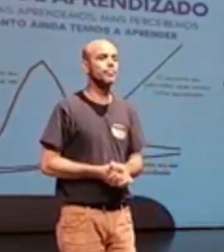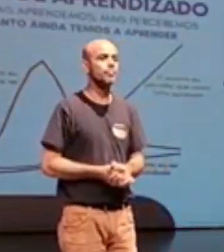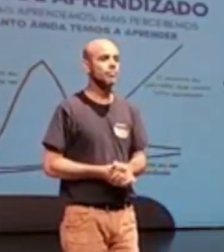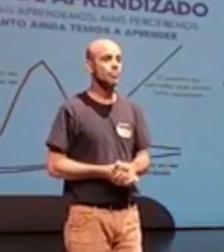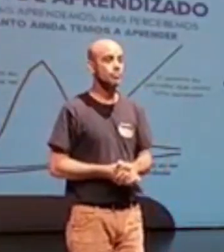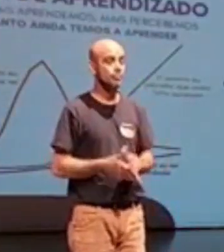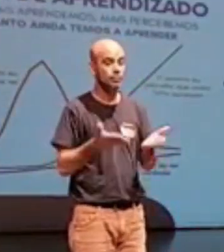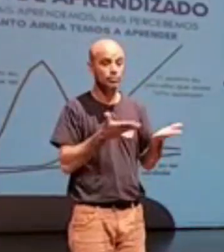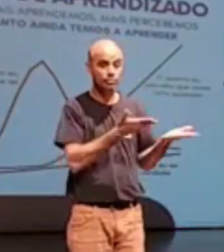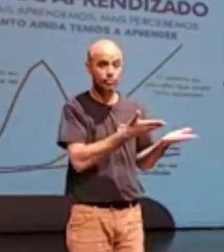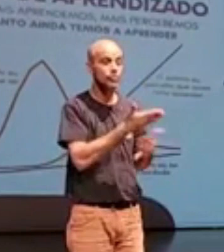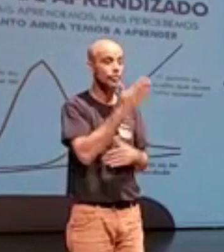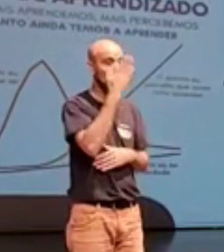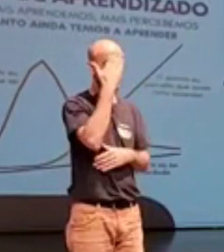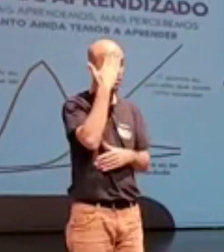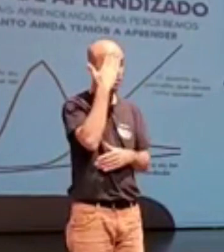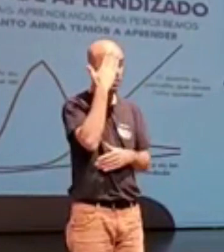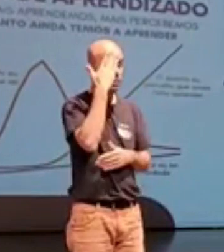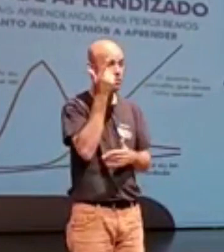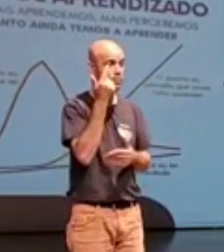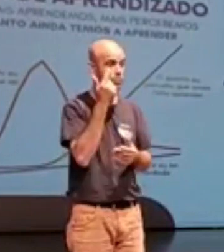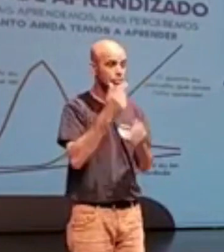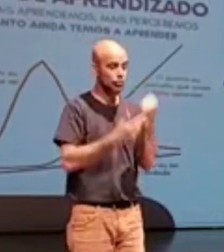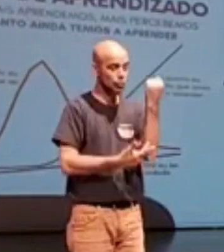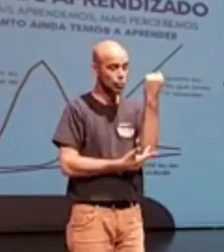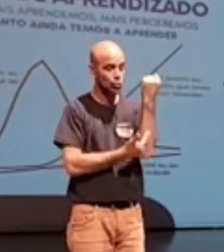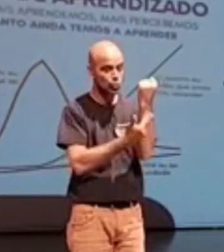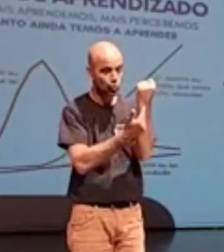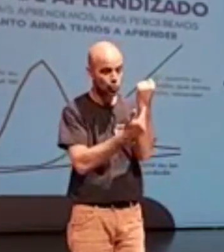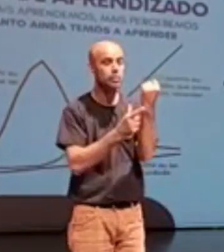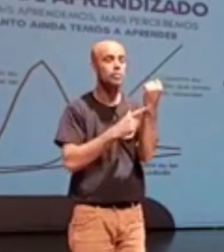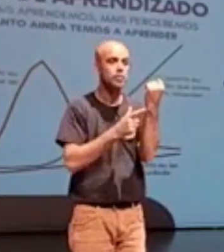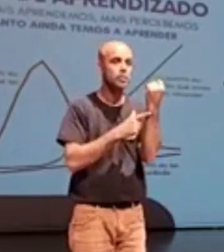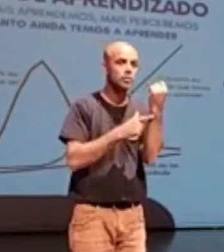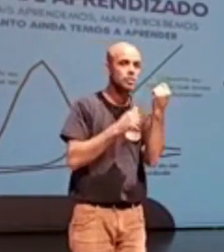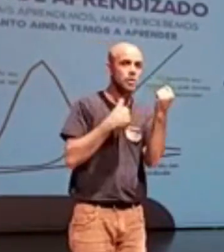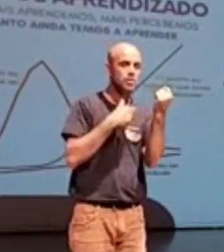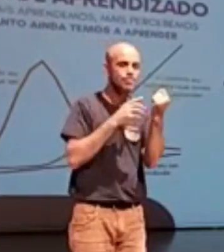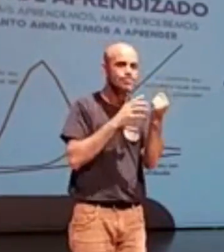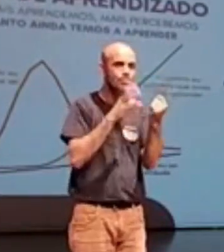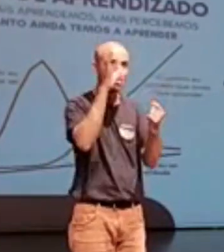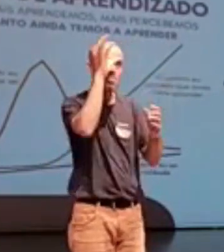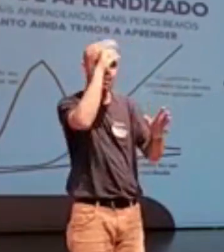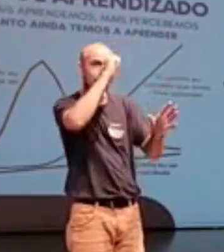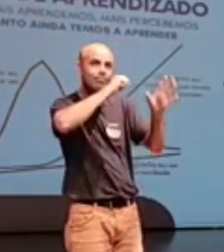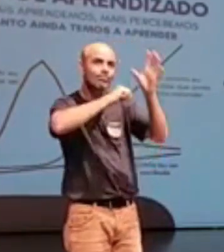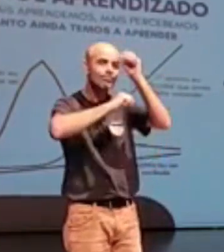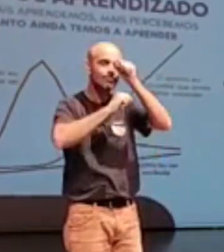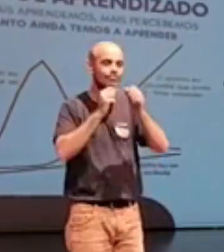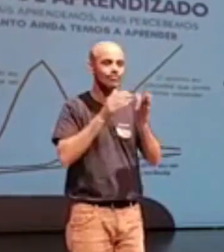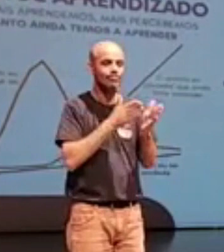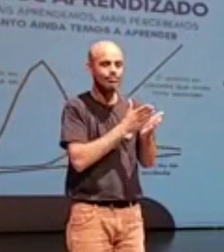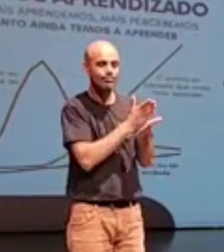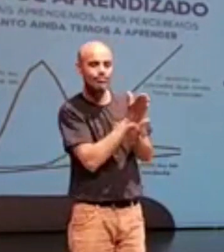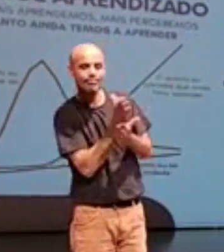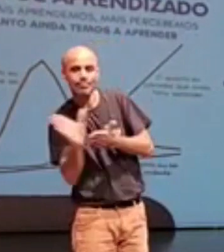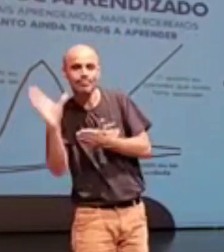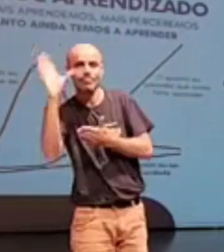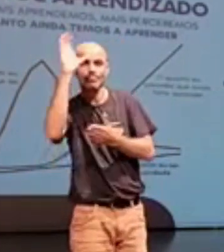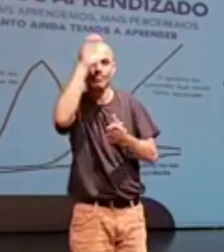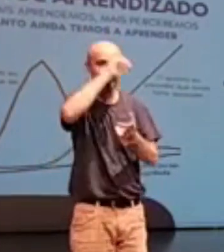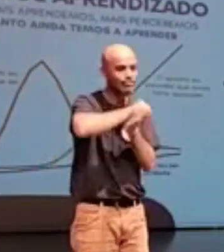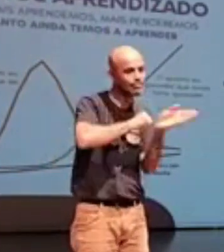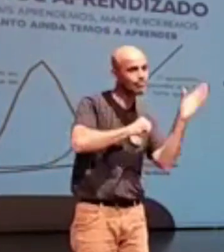E isso nós sabemos que tudo em coluna existe uma curva de aprendizado. Essa é a curva de aprendizado que eu mais gosto, tá? Que eu